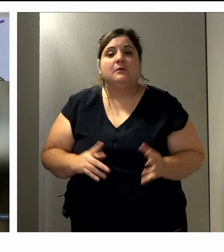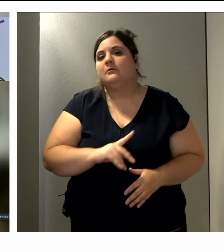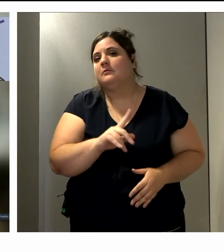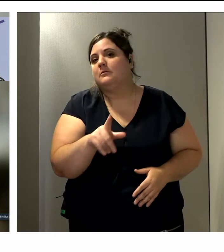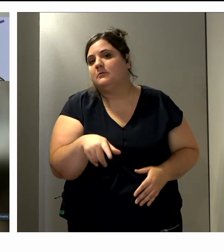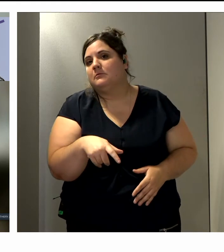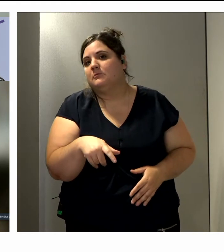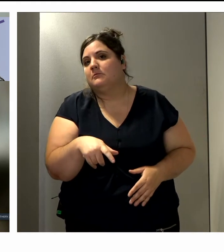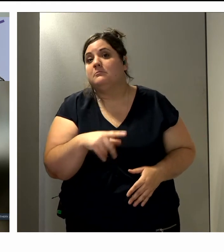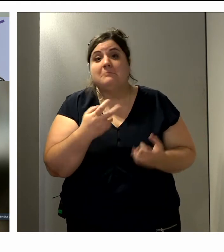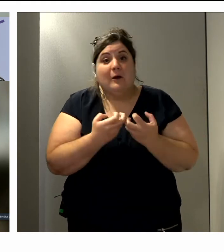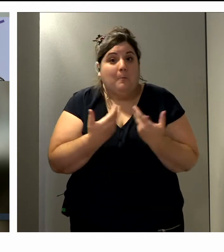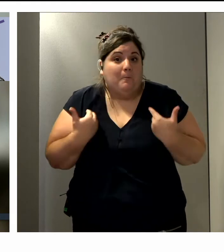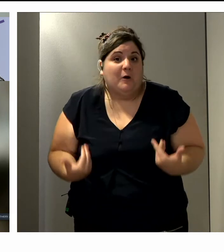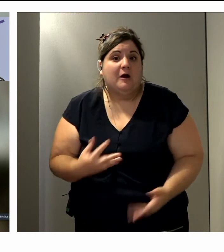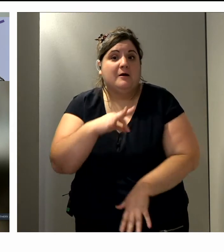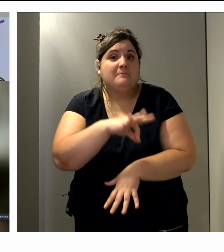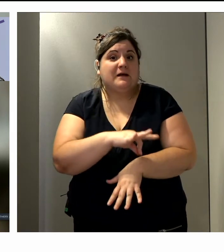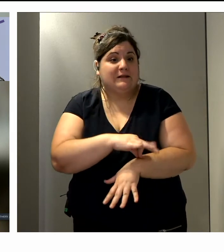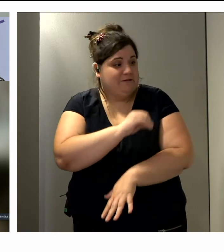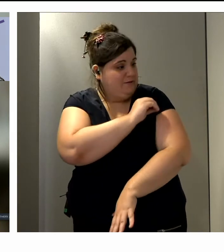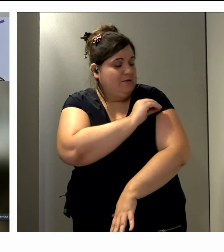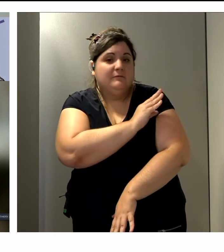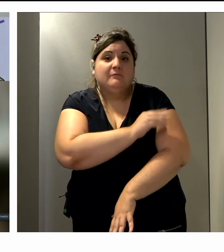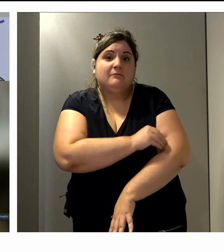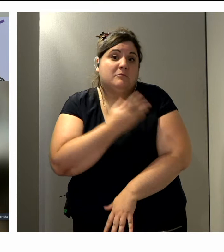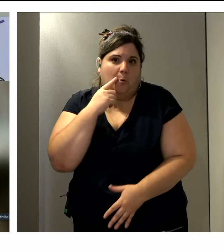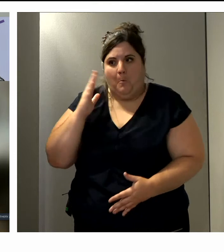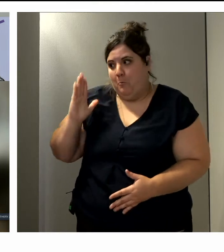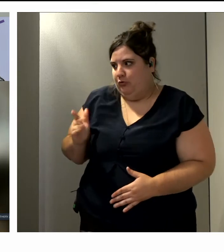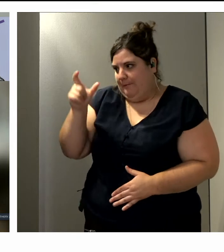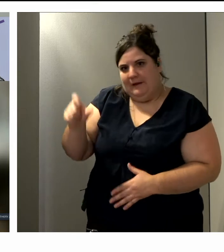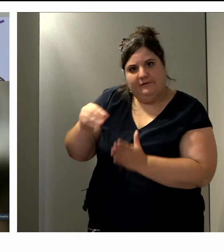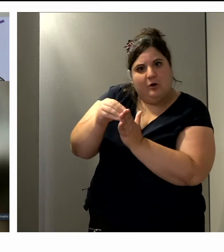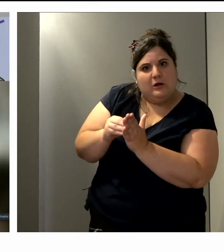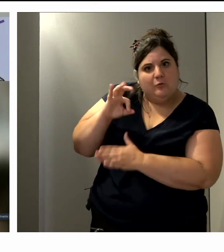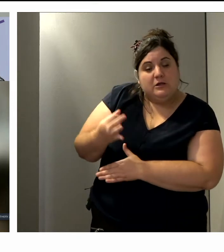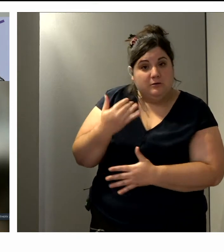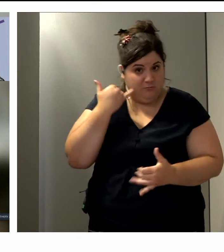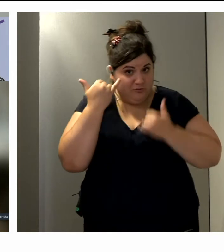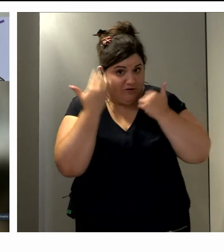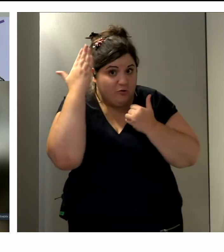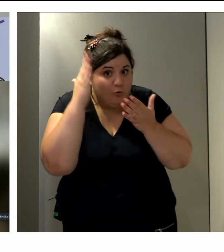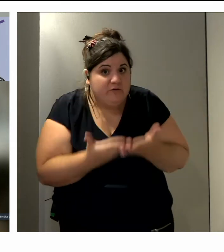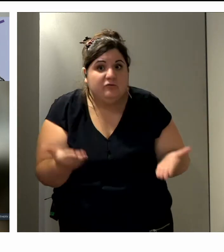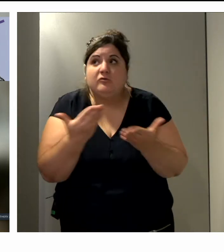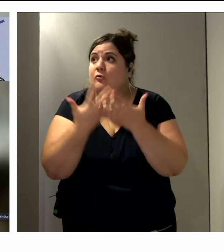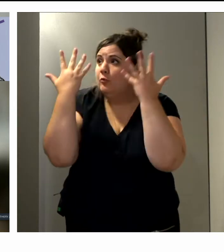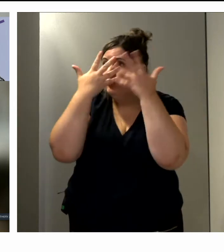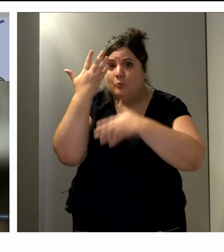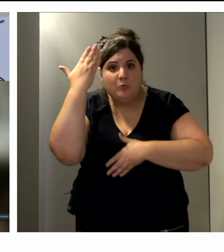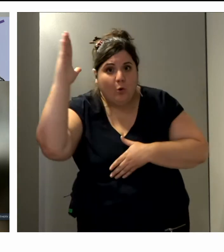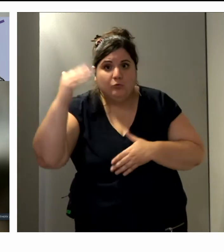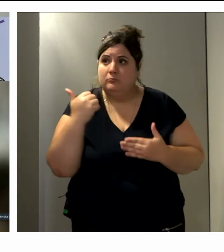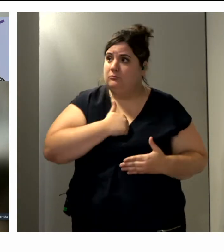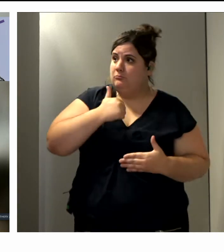titre personnel, étant myopathe, un preneur de notes est absolument indispensable. Pour autant, est-ce qu'une personne qui souffre d'autres troubles, mais qui peut